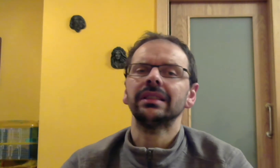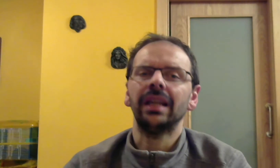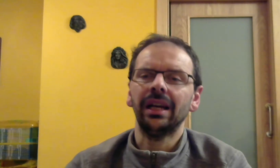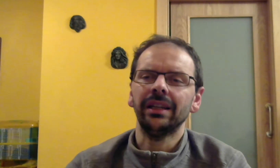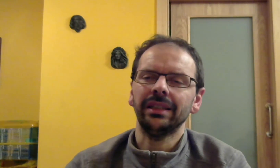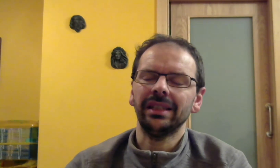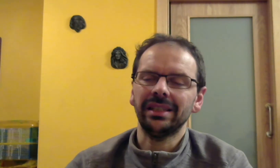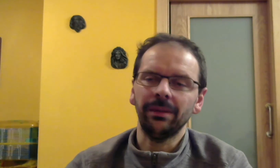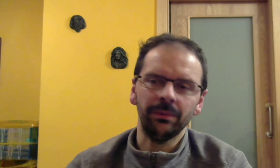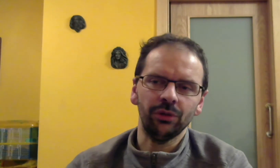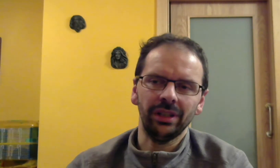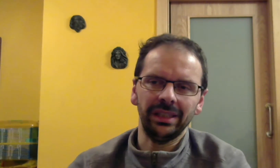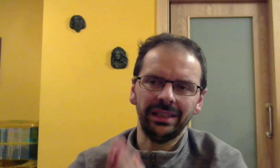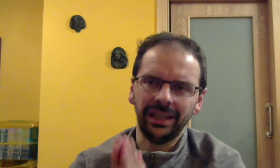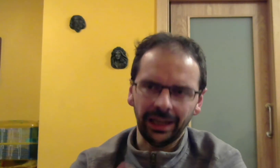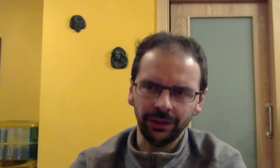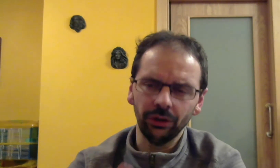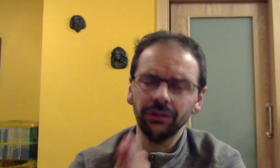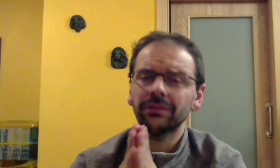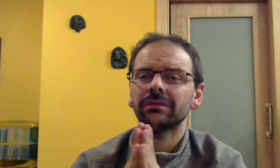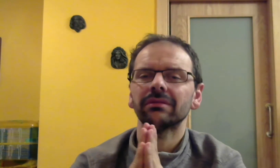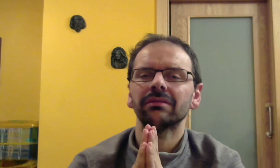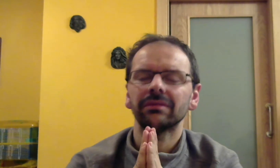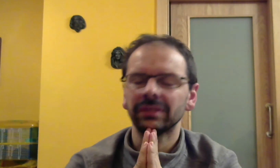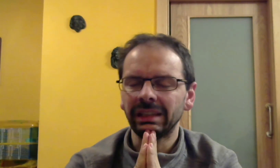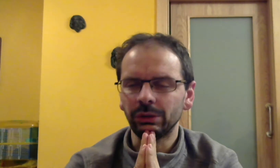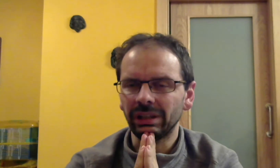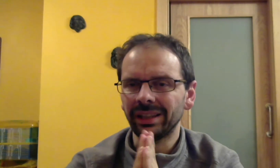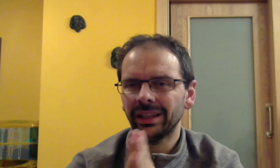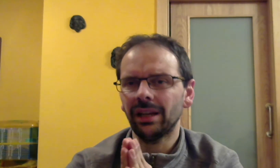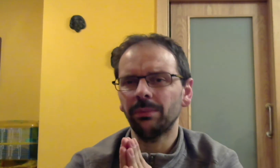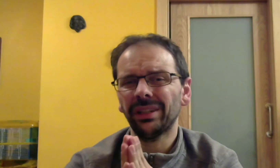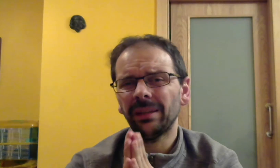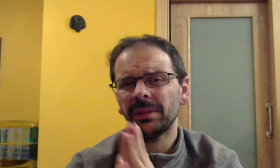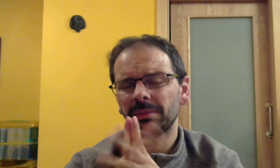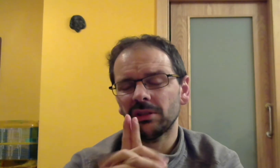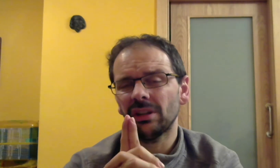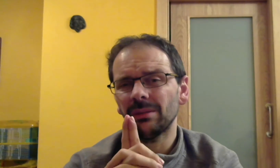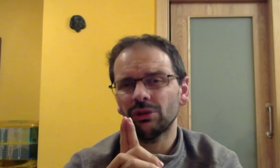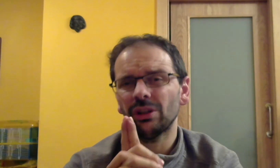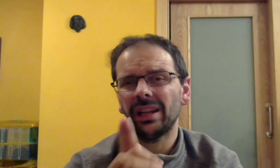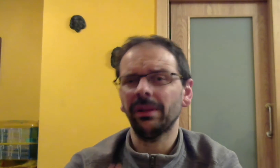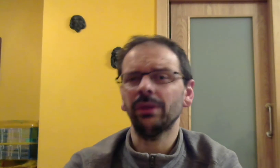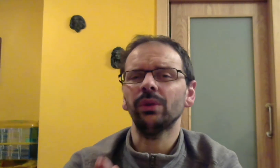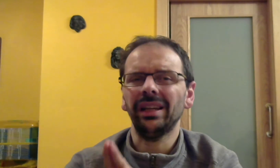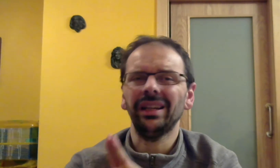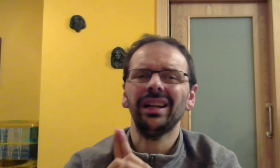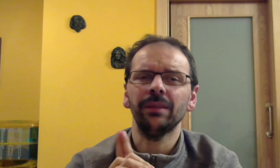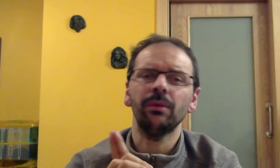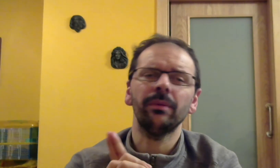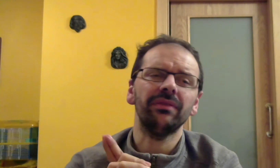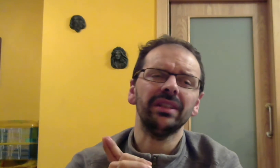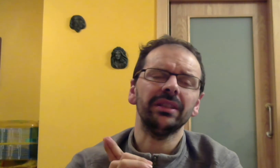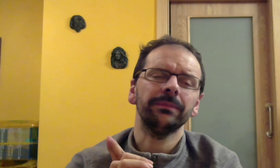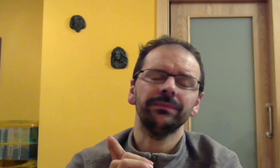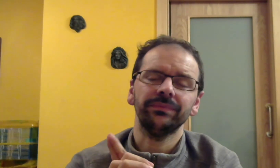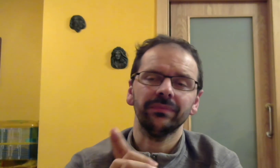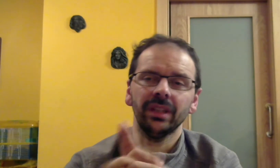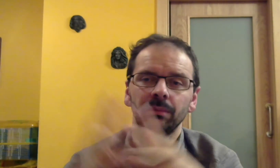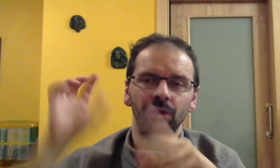o sea, ya sabemos, en este canon ya nos han dejado, porque a mí me sonaba mucho la armadura, que era la de Boba Fett, por lo